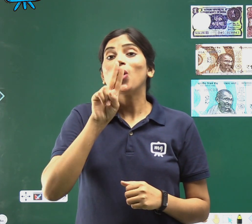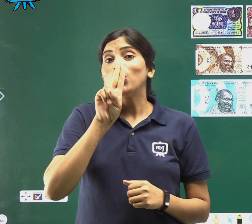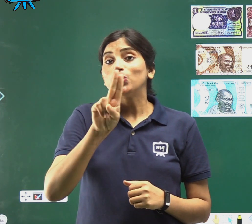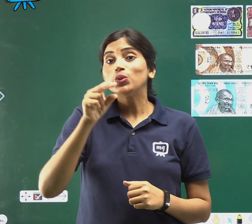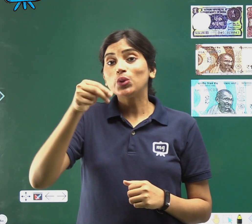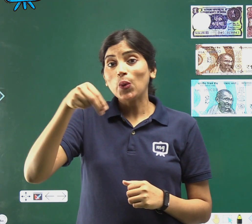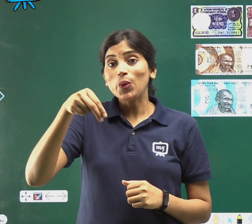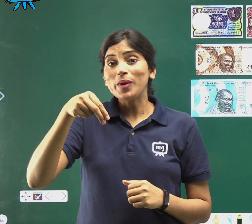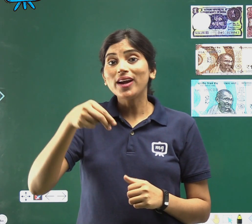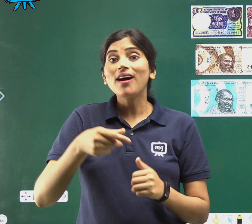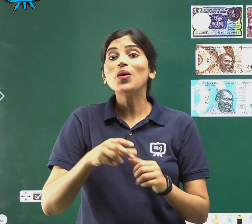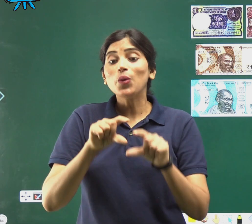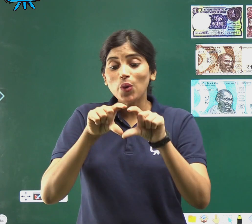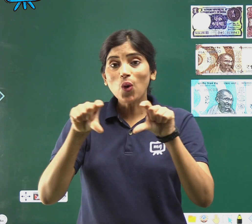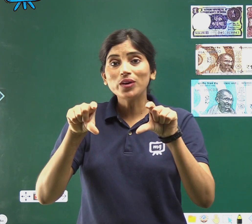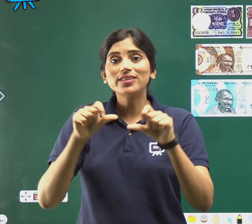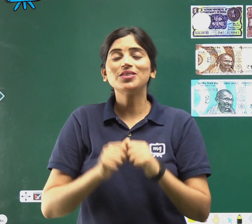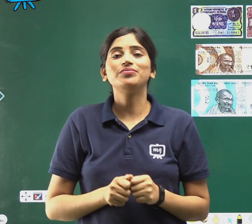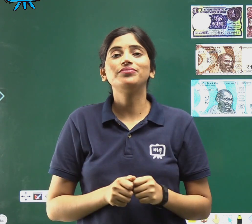2 रुपए का नोट,